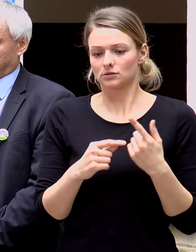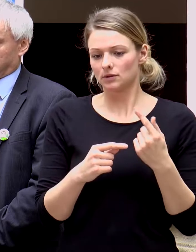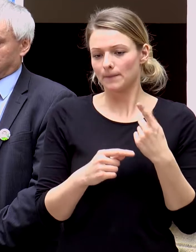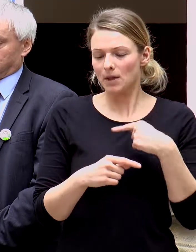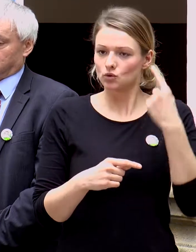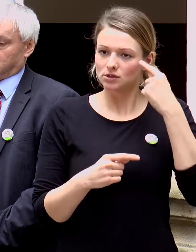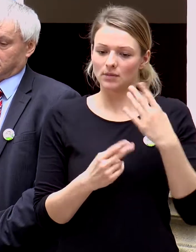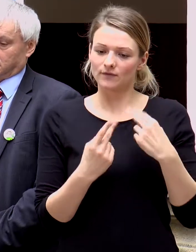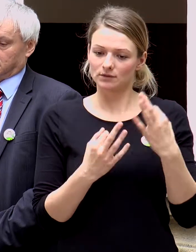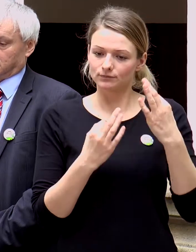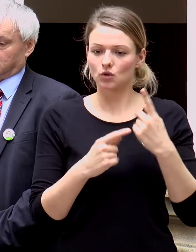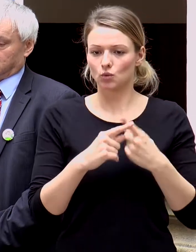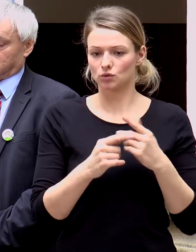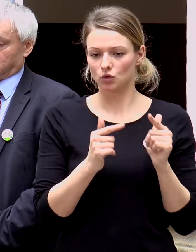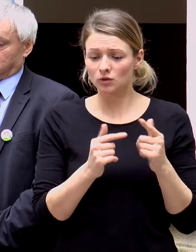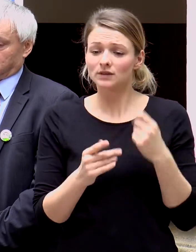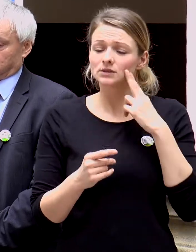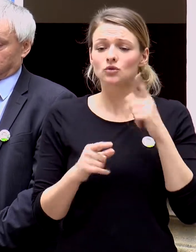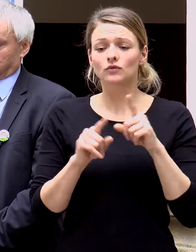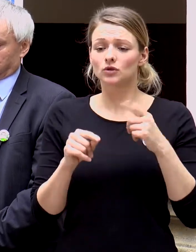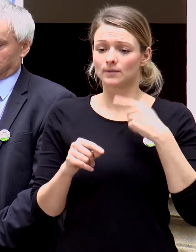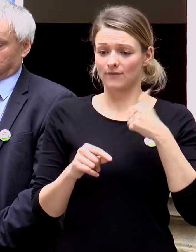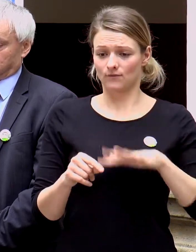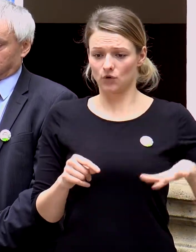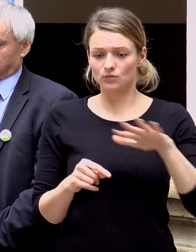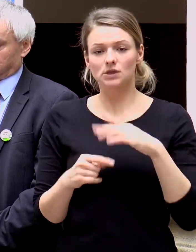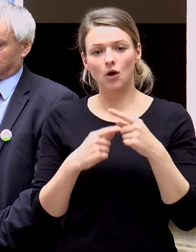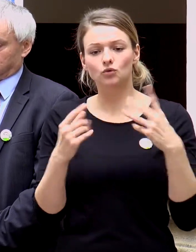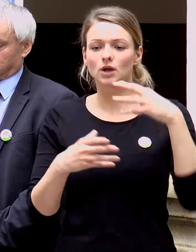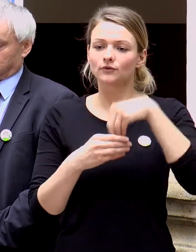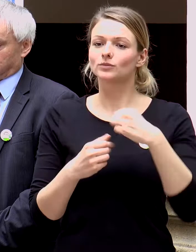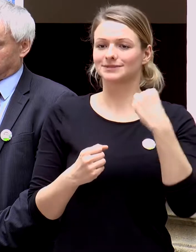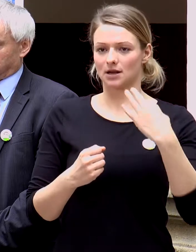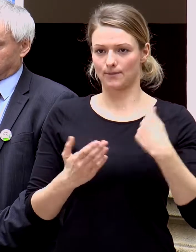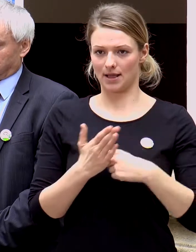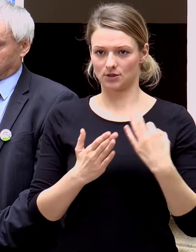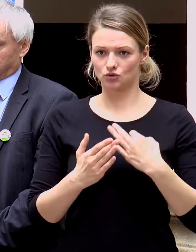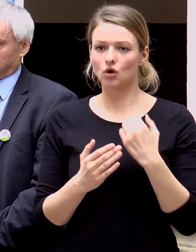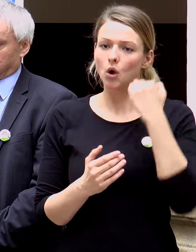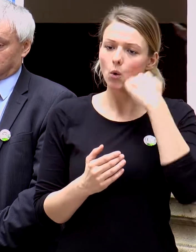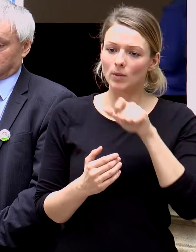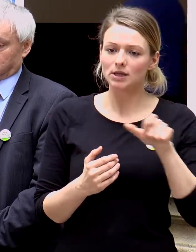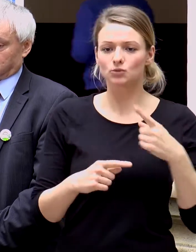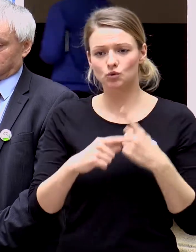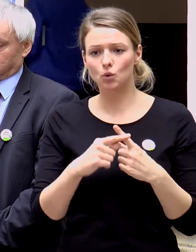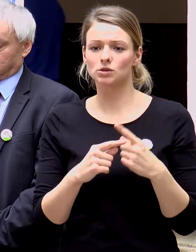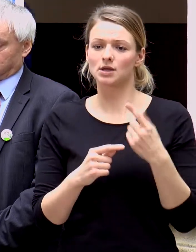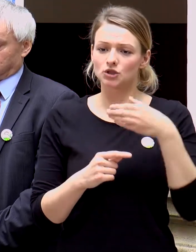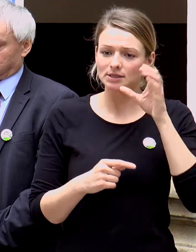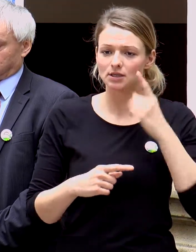evropská kultura má jako svůj základ humanismus a humanismus historicky pramení z antiky a